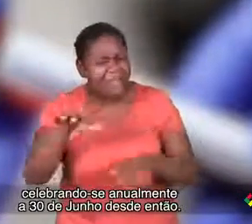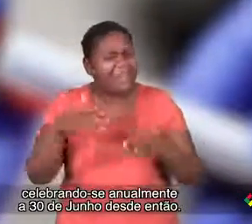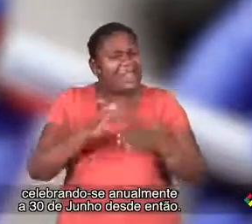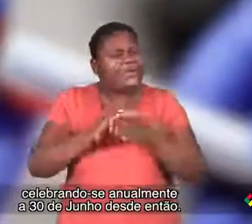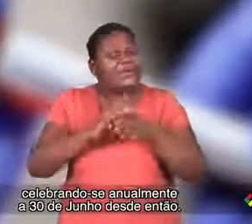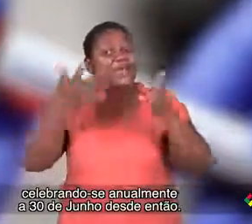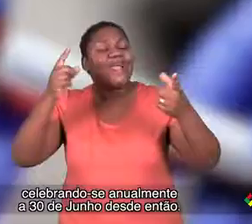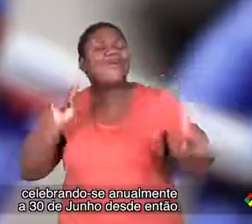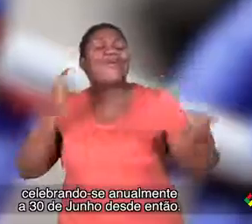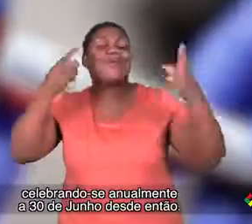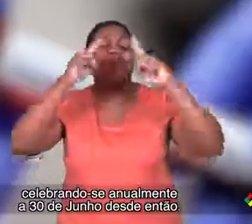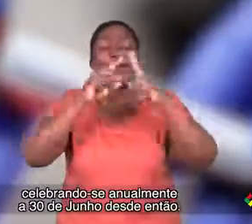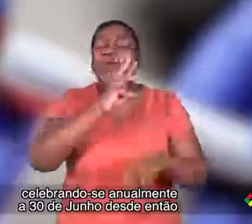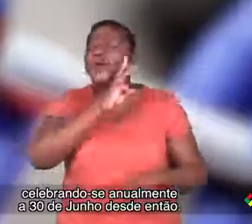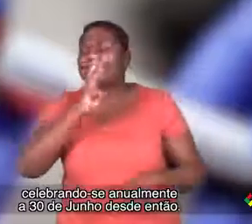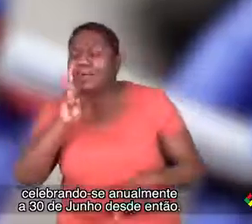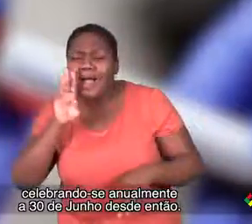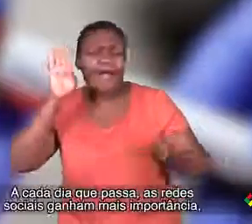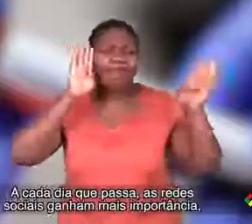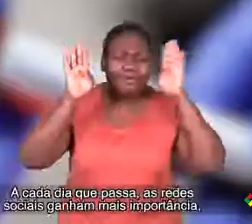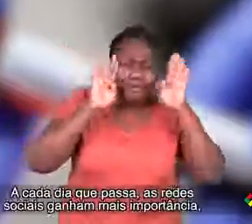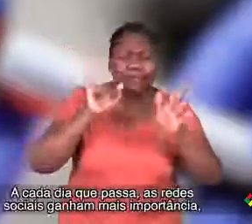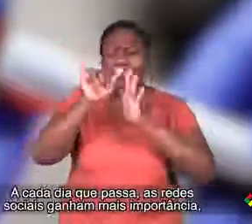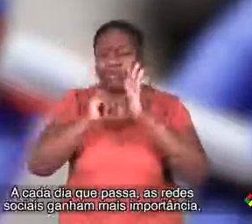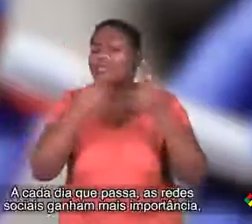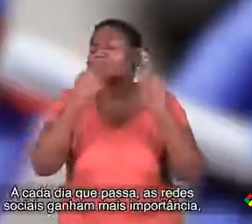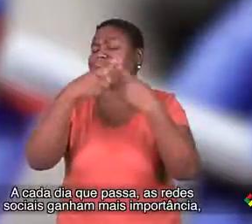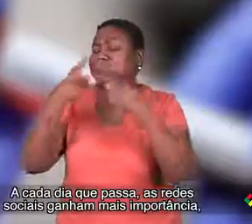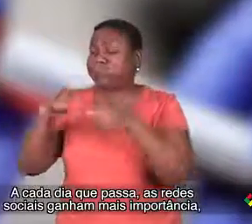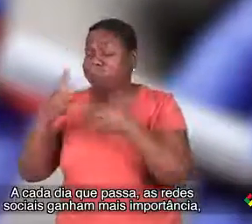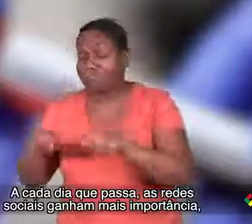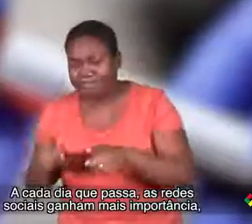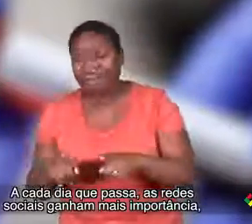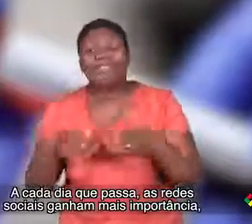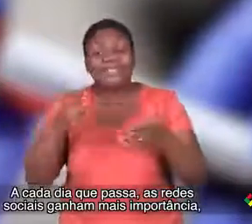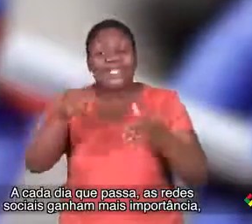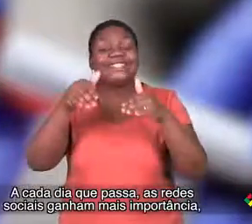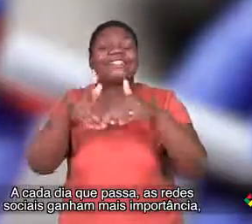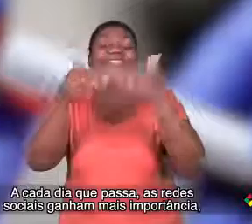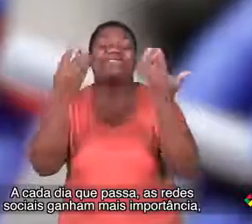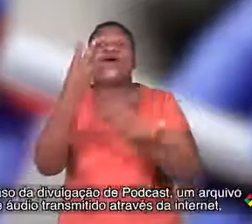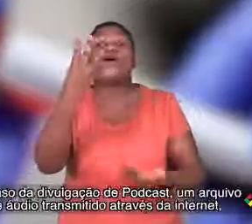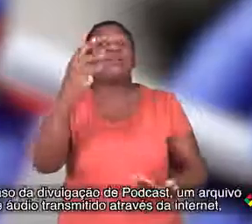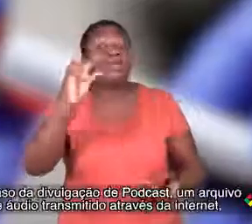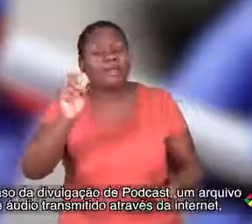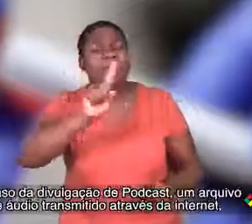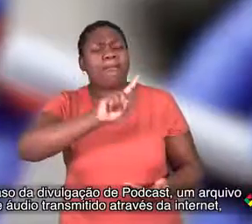a 30 de junho desde então. A cada dia que passa, as redes sociais ganham mais importância, como é o caso da divulgação